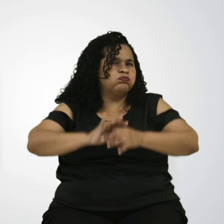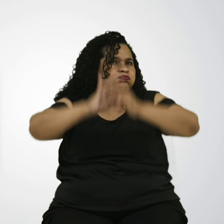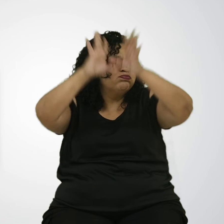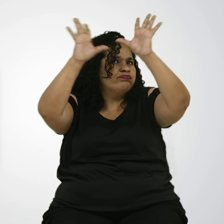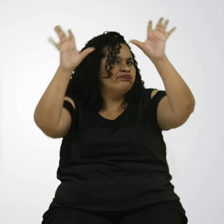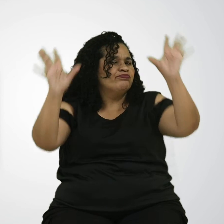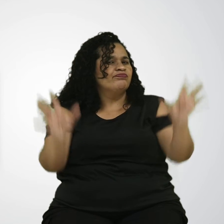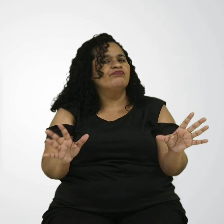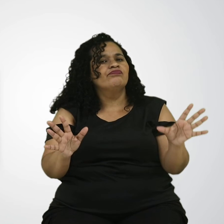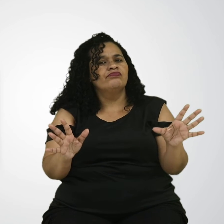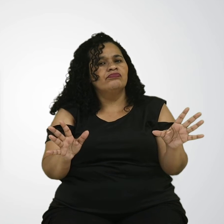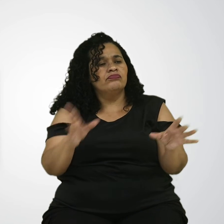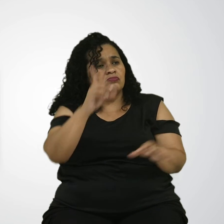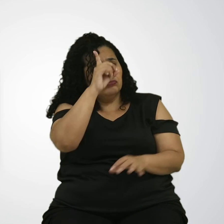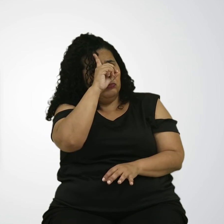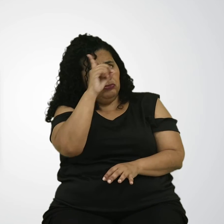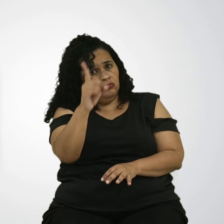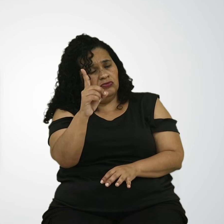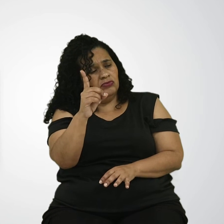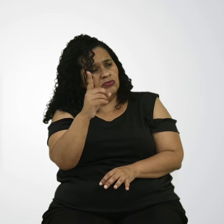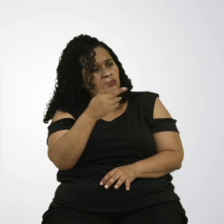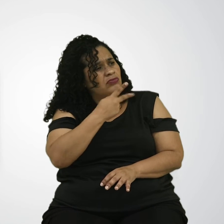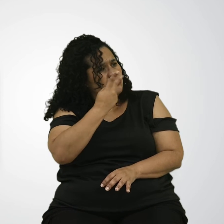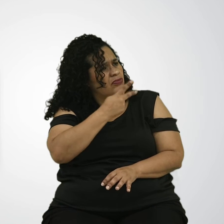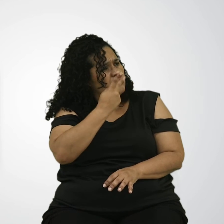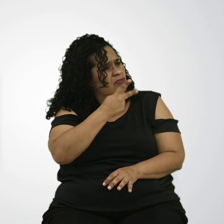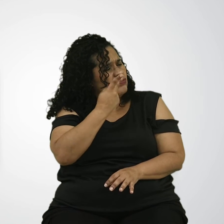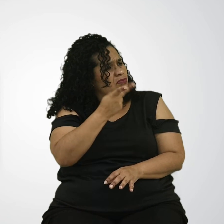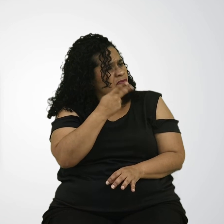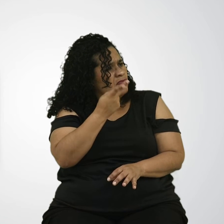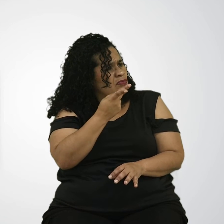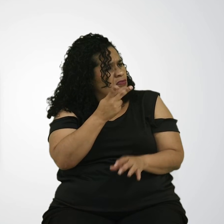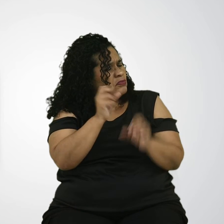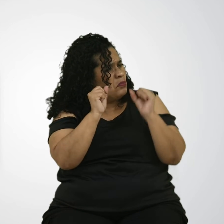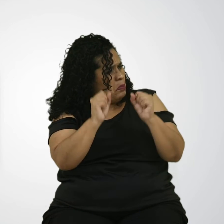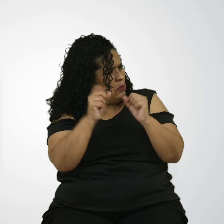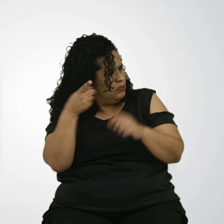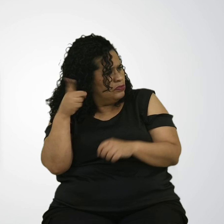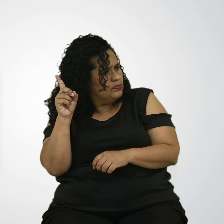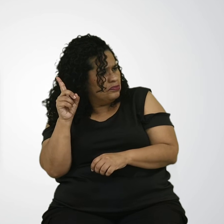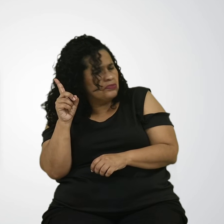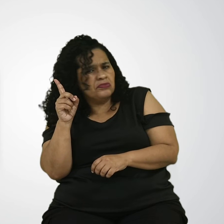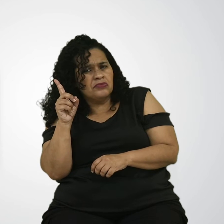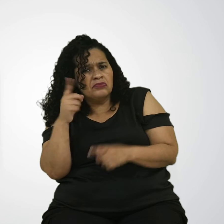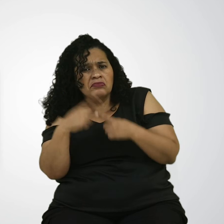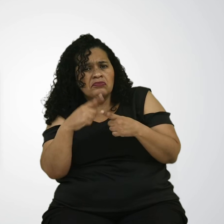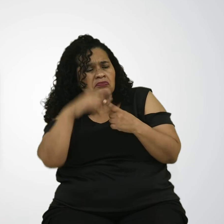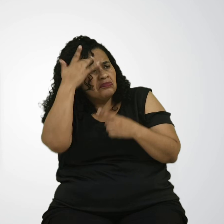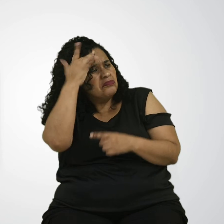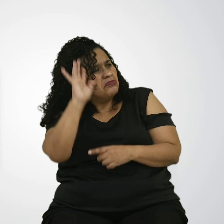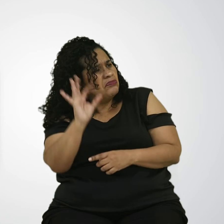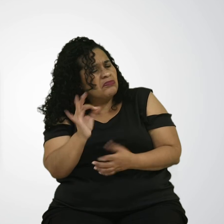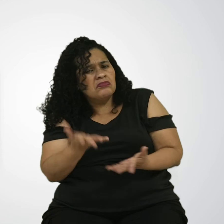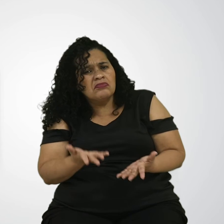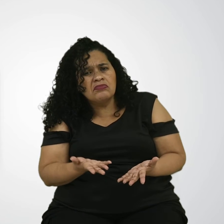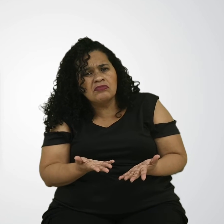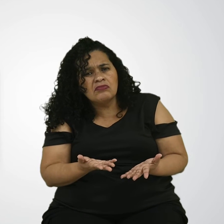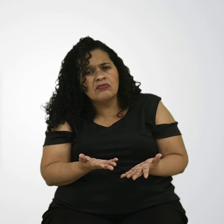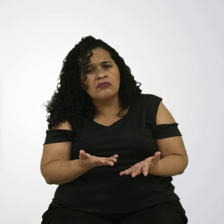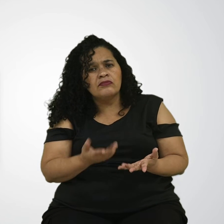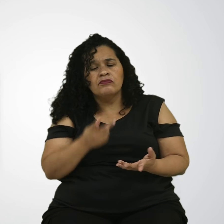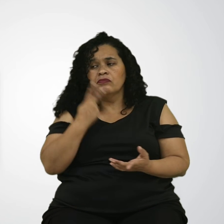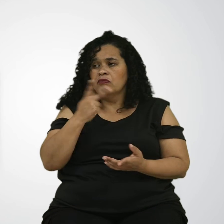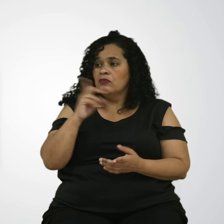que ele vai exigir de você que você tome postura, que você diga para ele para onde ele deve ir. Ele não sabe. E aí que você deve dizer, olha,